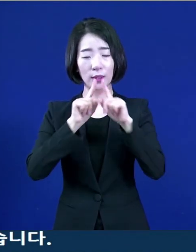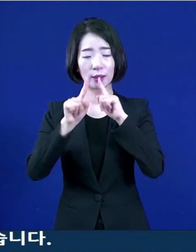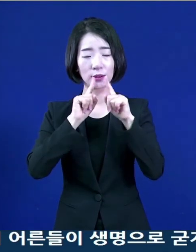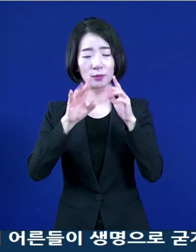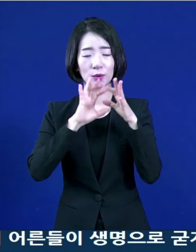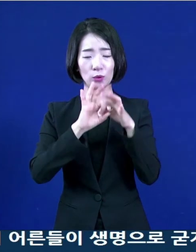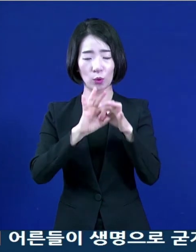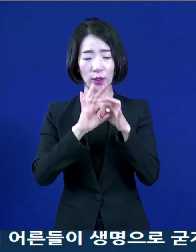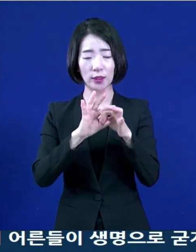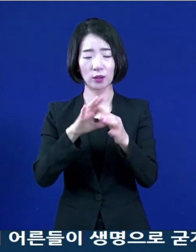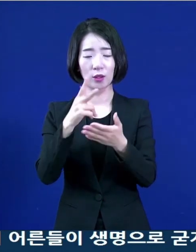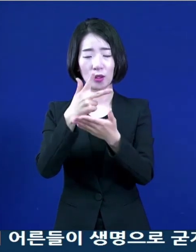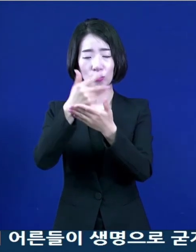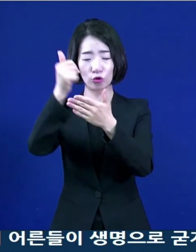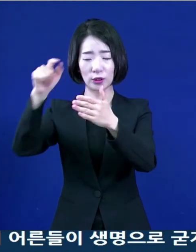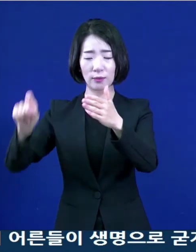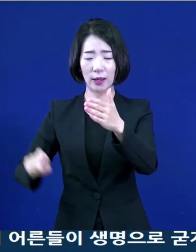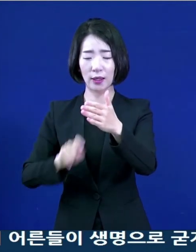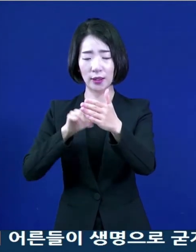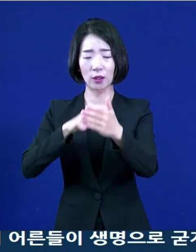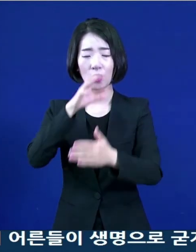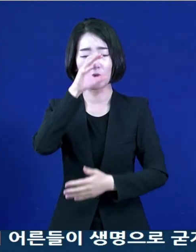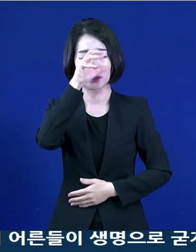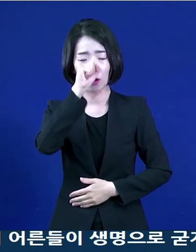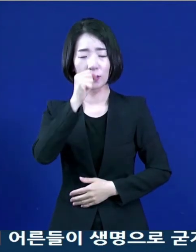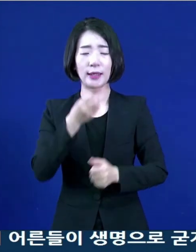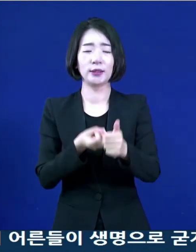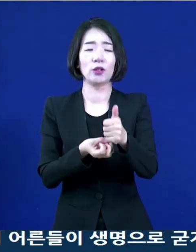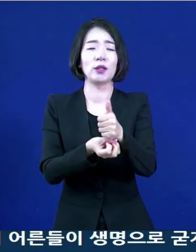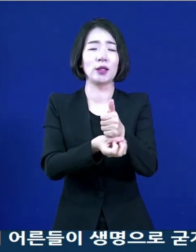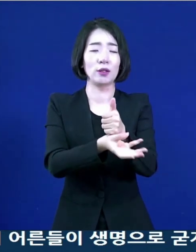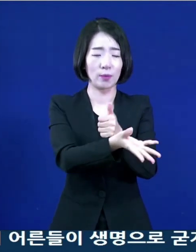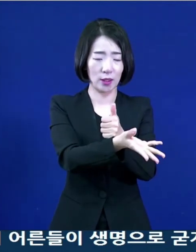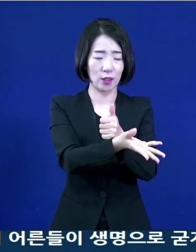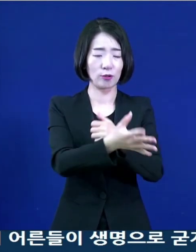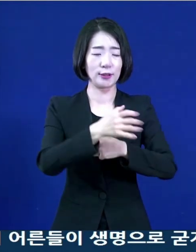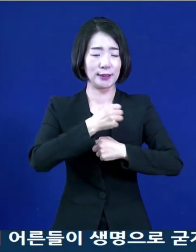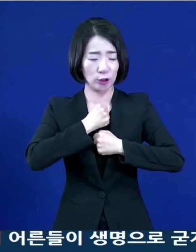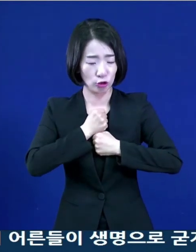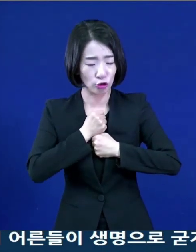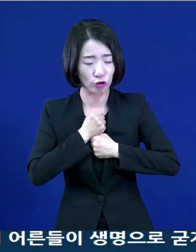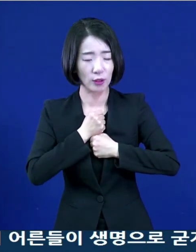주님 안에서 선한 영향력을 발휘하게 하시고 신중하게 하시고